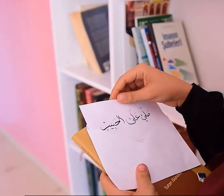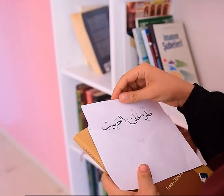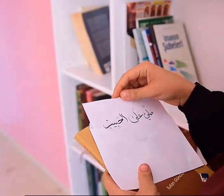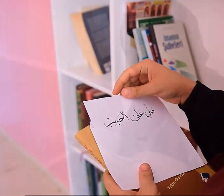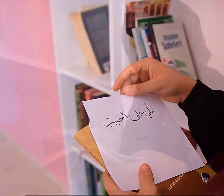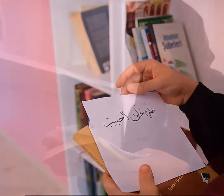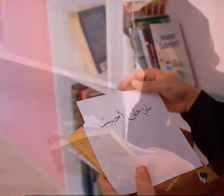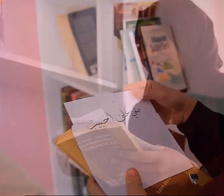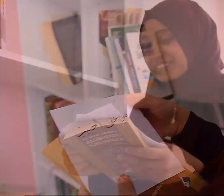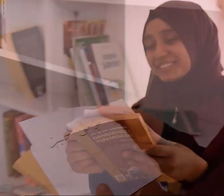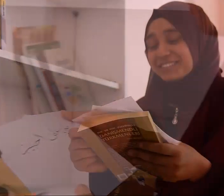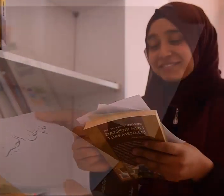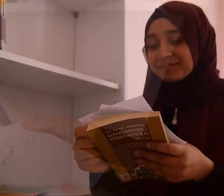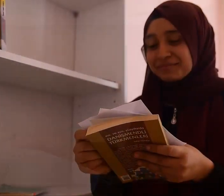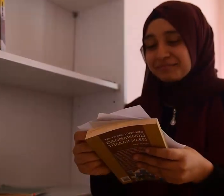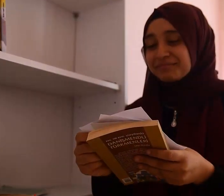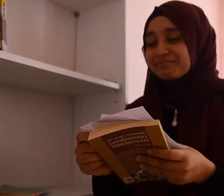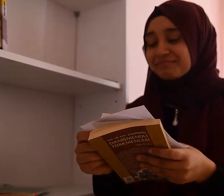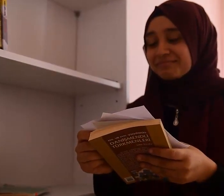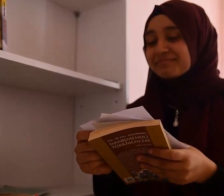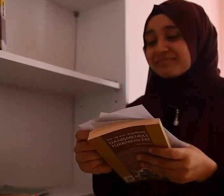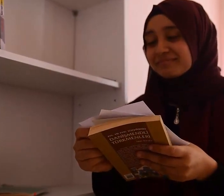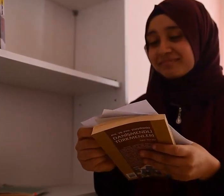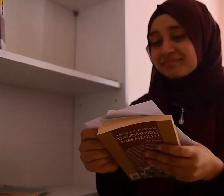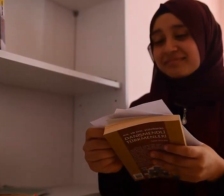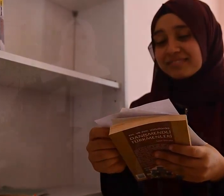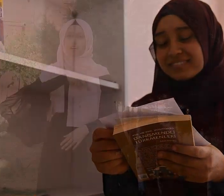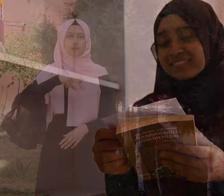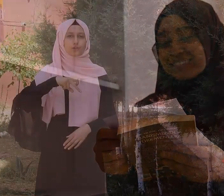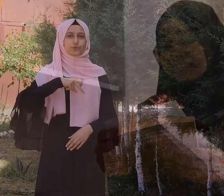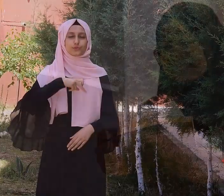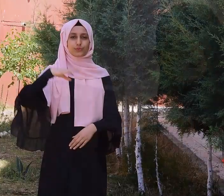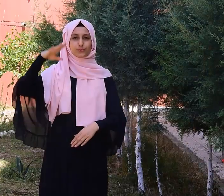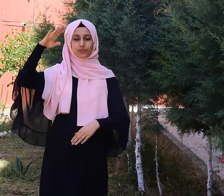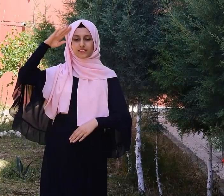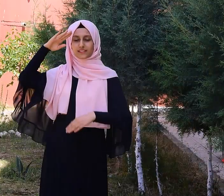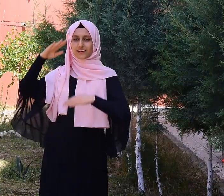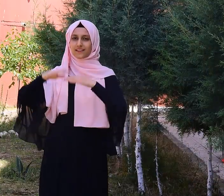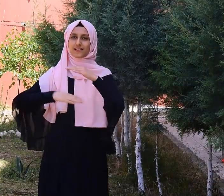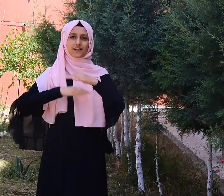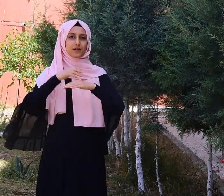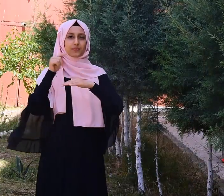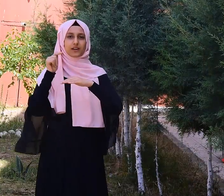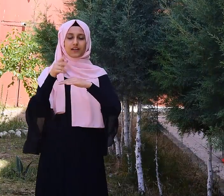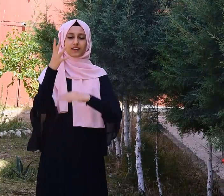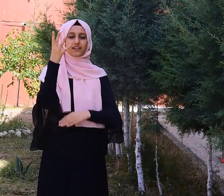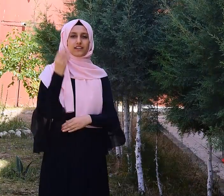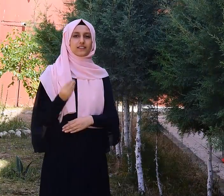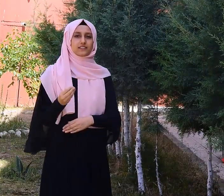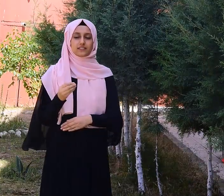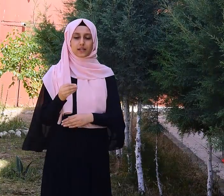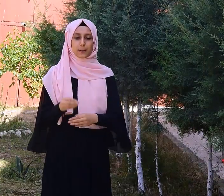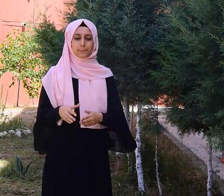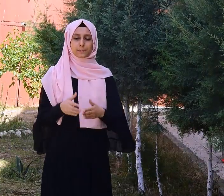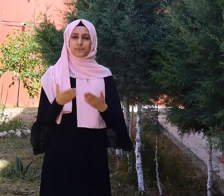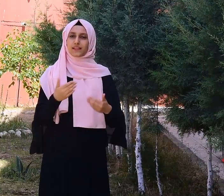Nabi selam aleyke. Ya Rasul selam aleyke.